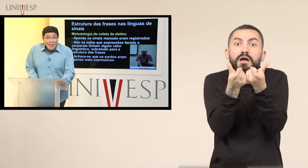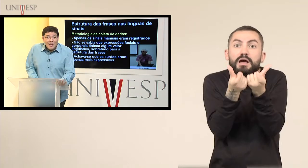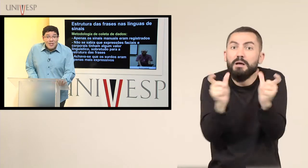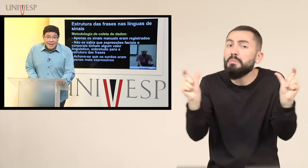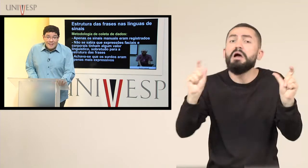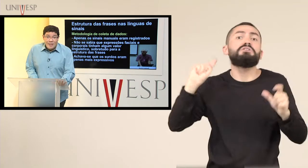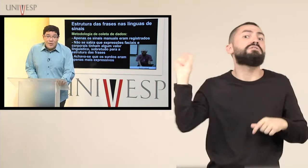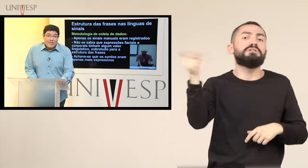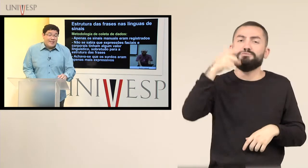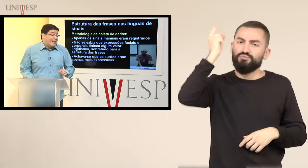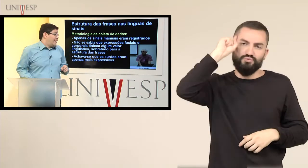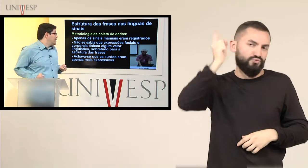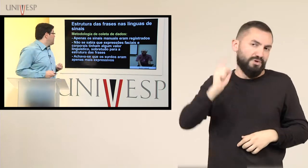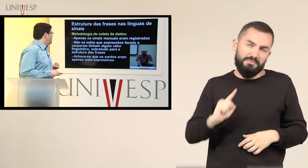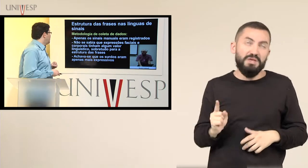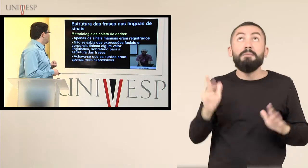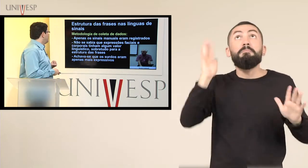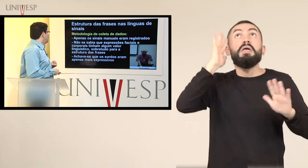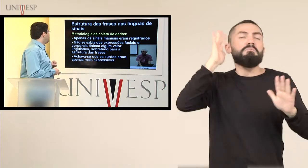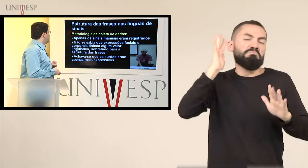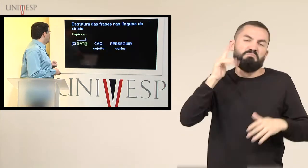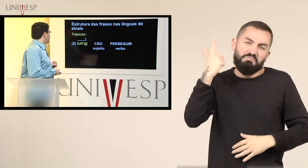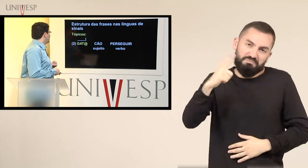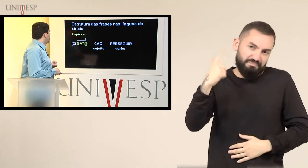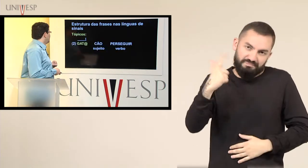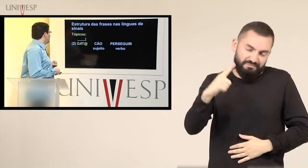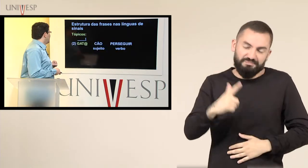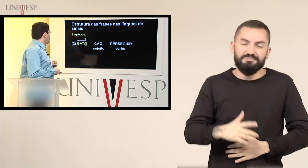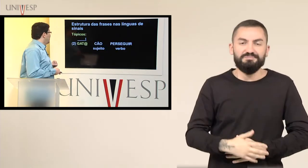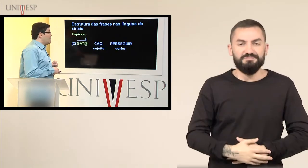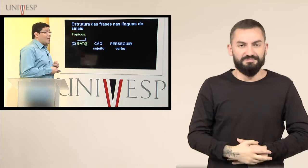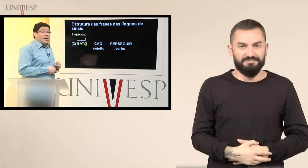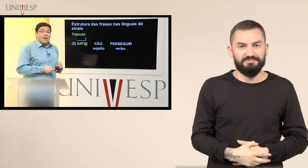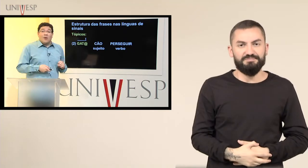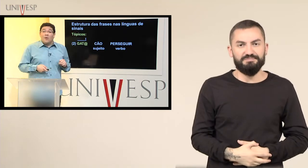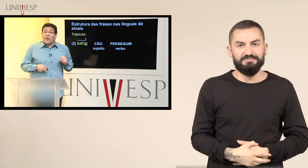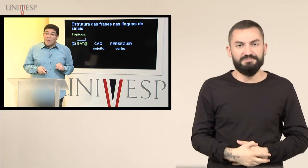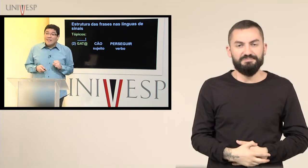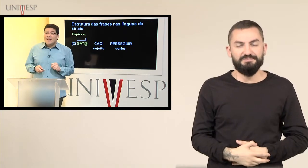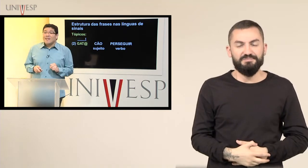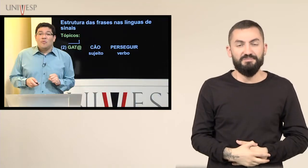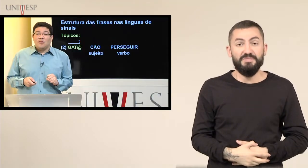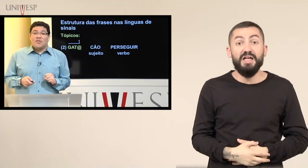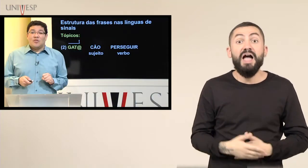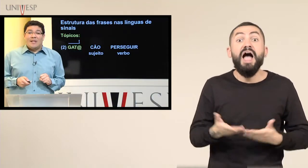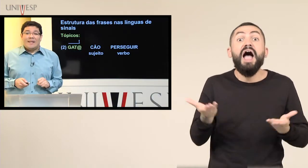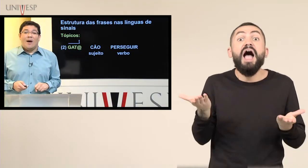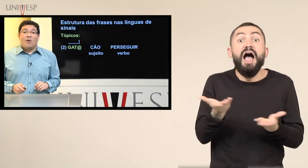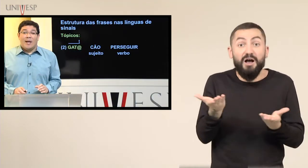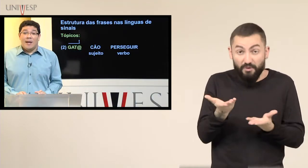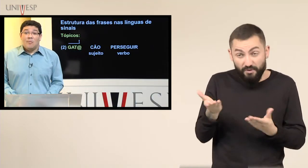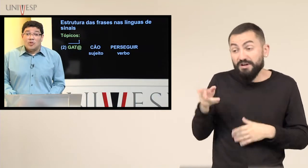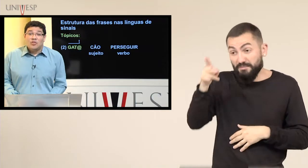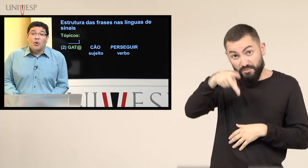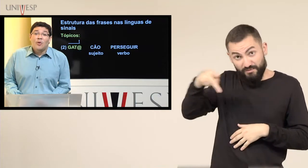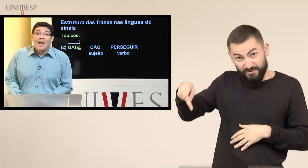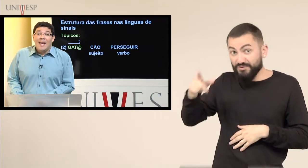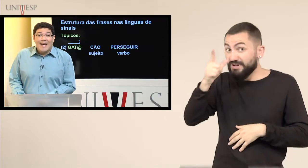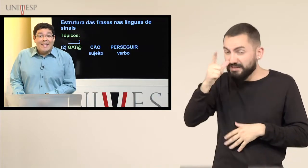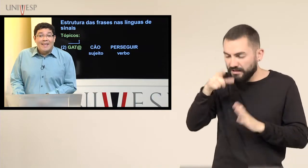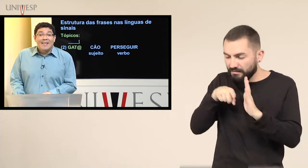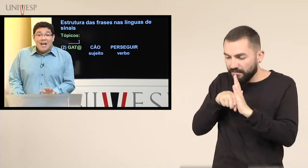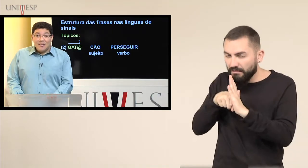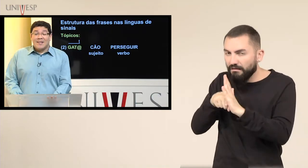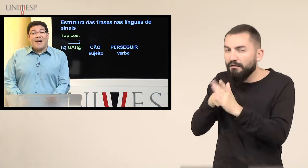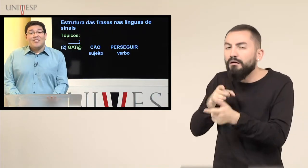na gramática das línguas de sinais. O que a pesquisa do professor Liddell mostrou